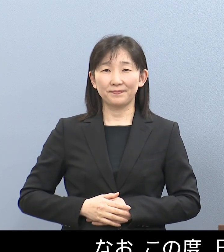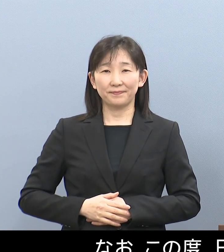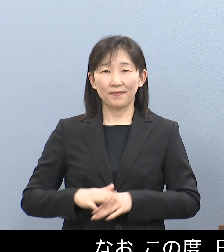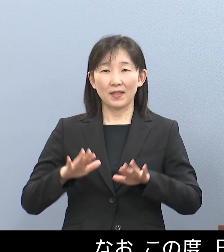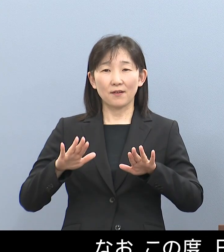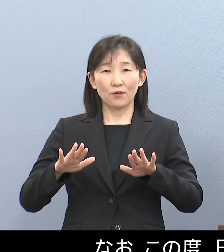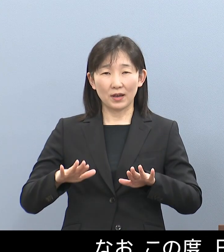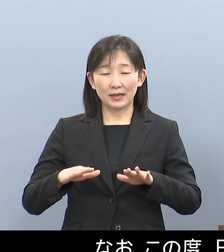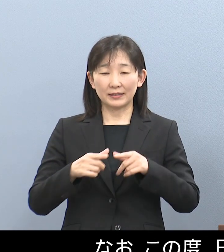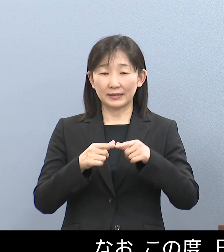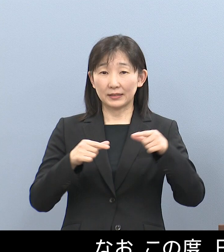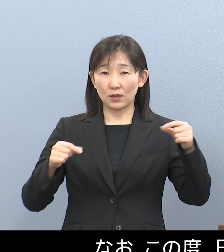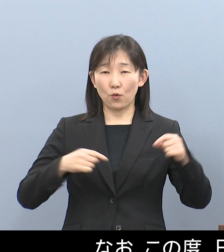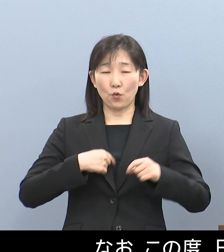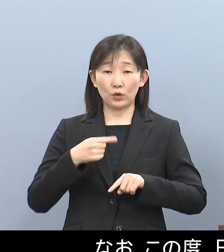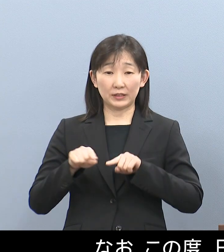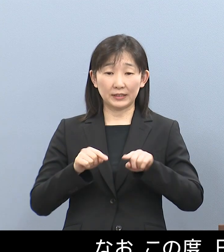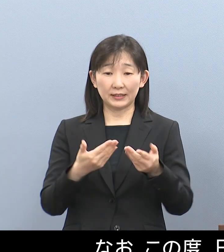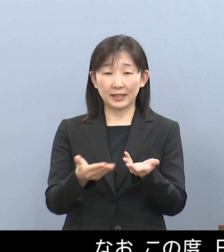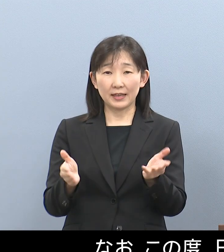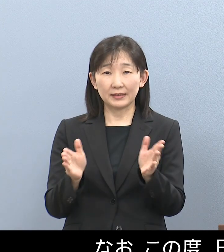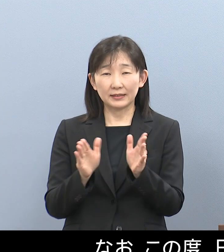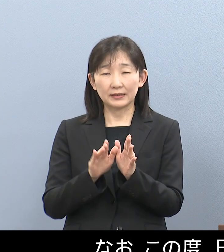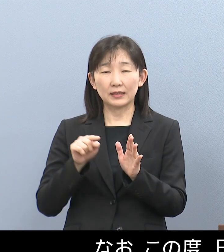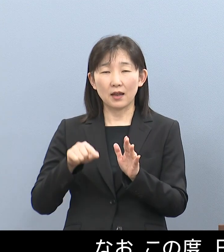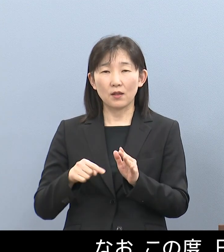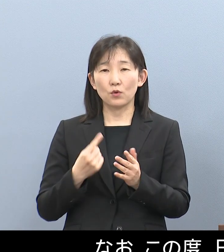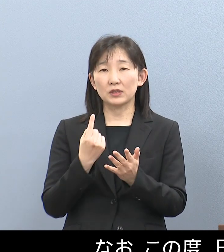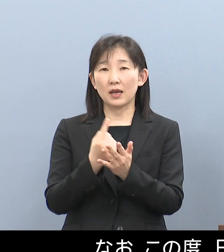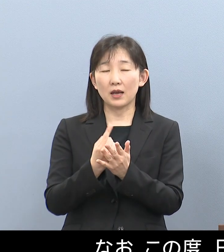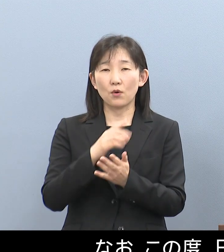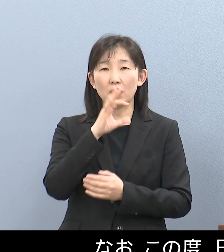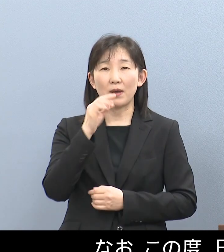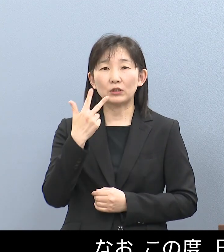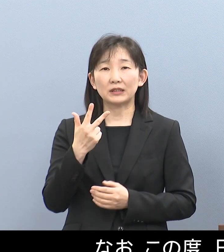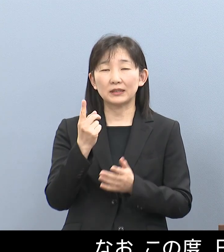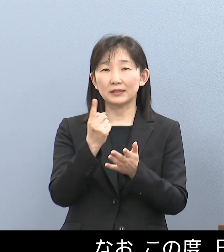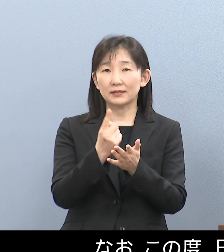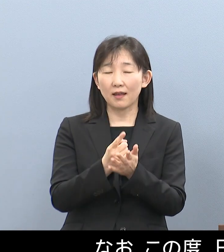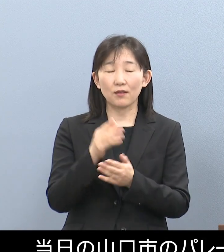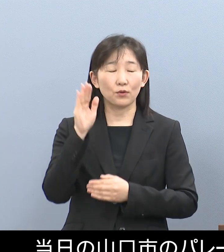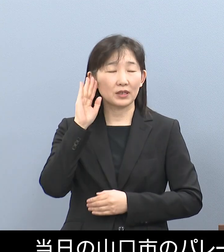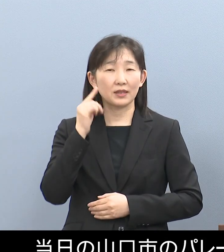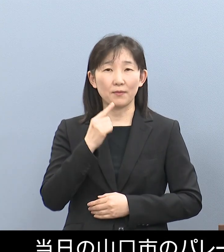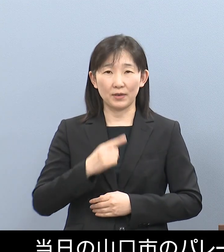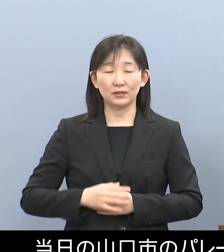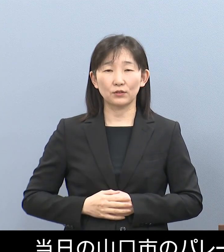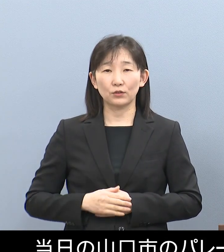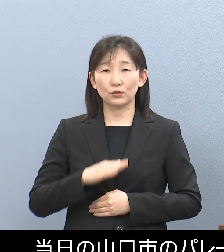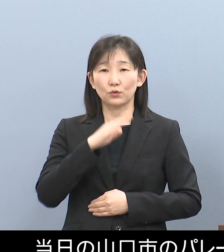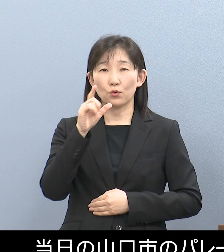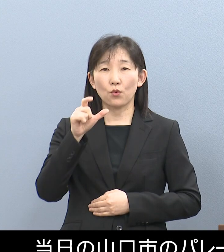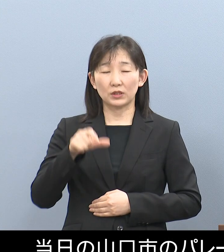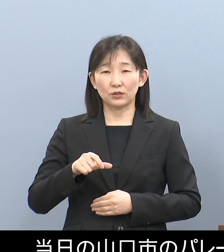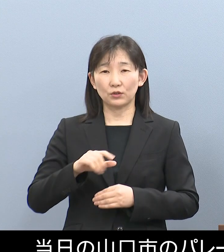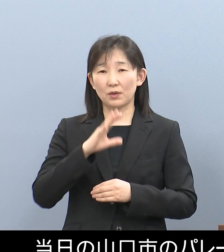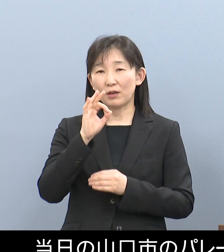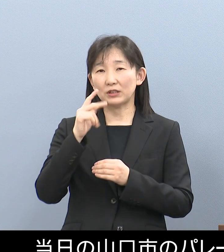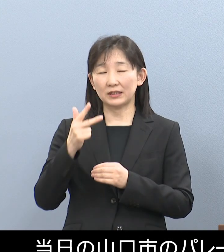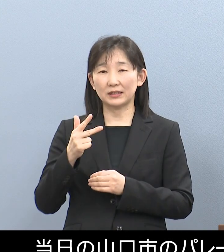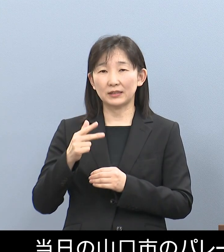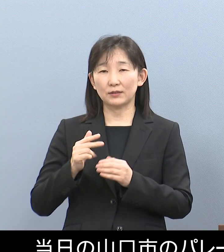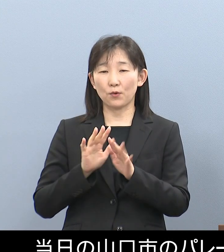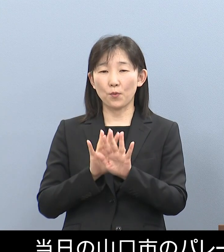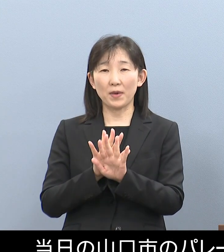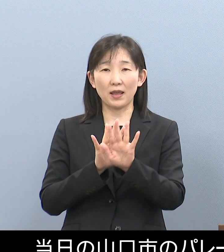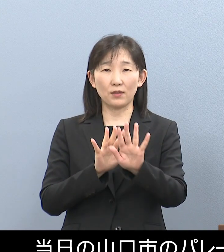この度日本の自治体からの参加は本市のみと伺っております。当日の山口市のパレードにつき